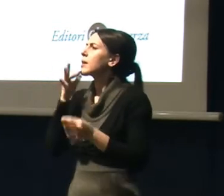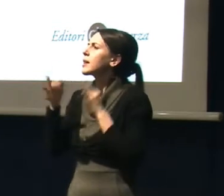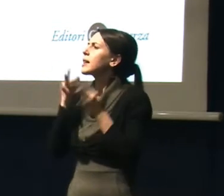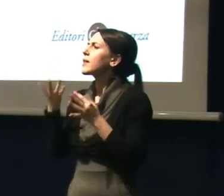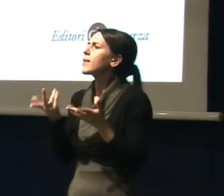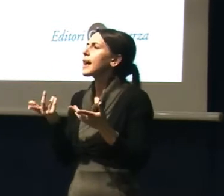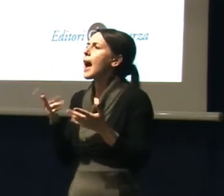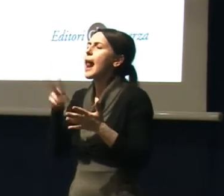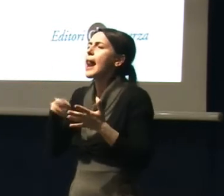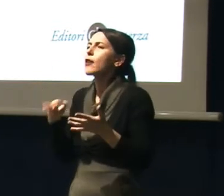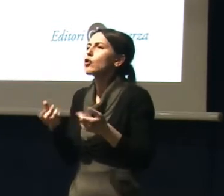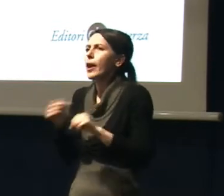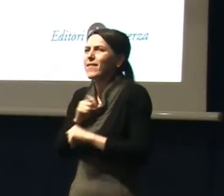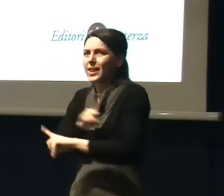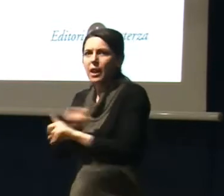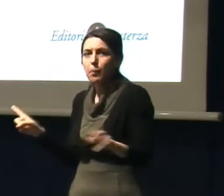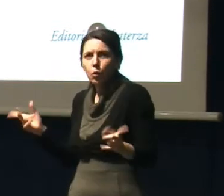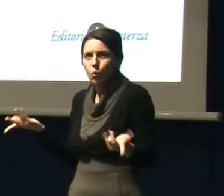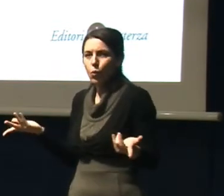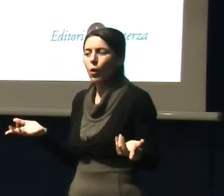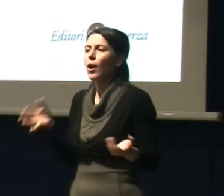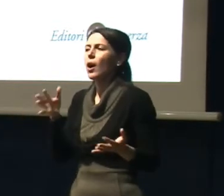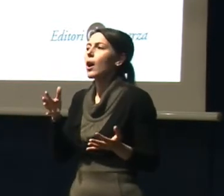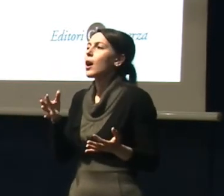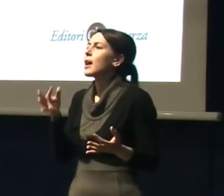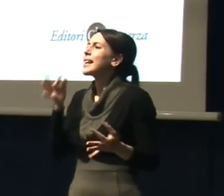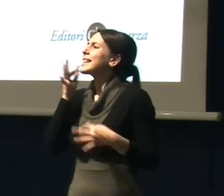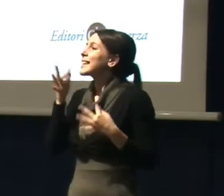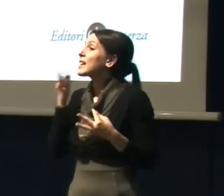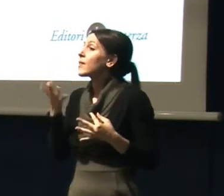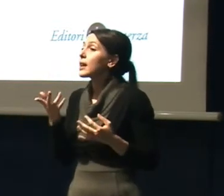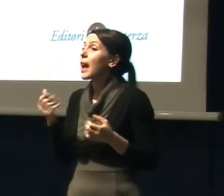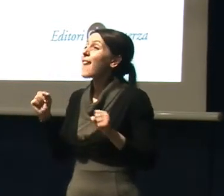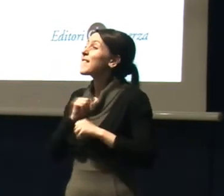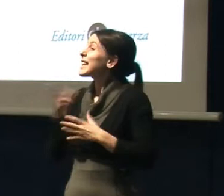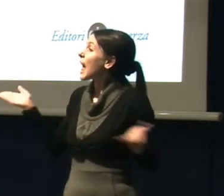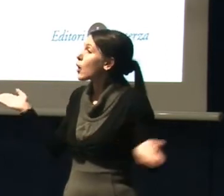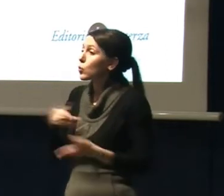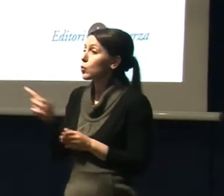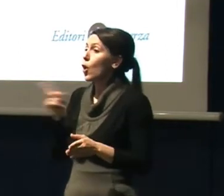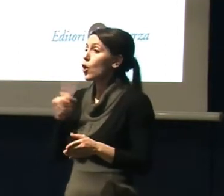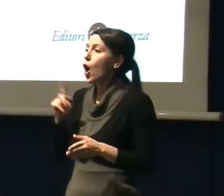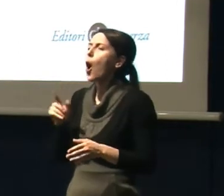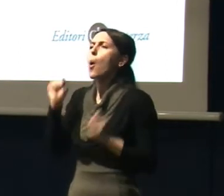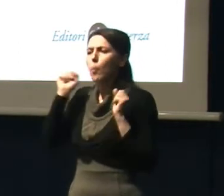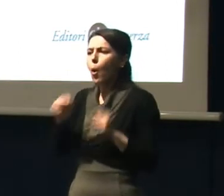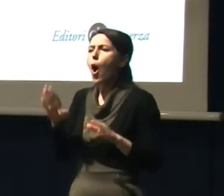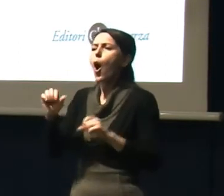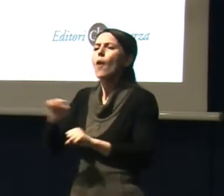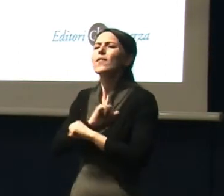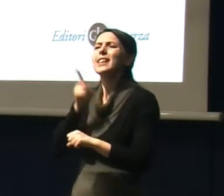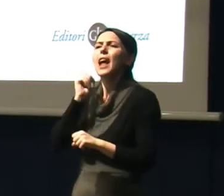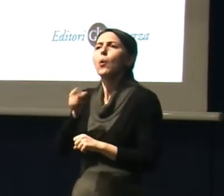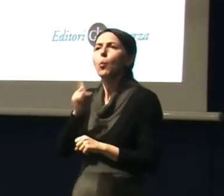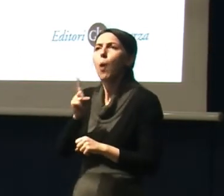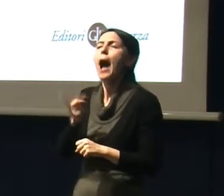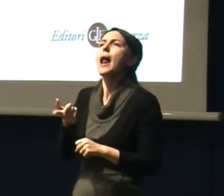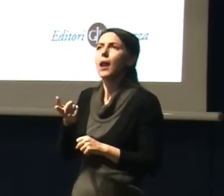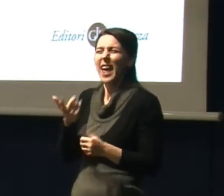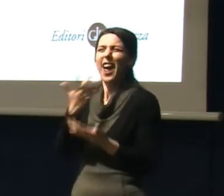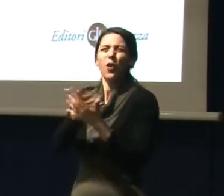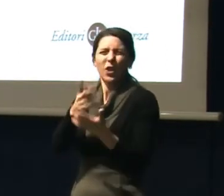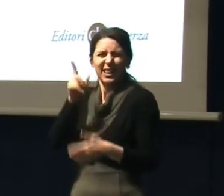non si fidano più non è che non si fidano più quindi non è vero che si fidano di tutto perché leggono magari si fidano delle notizie false